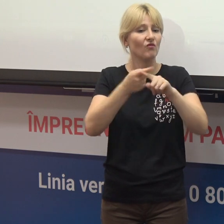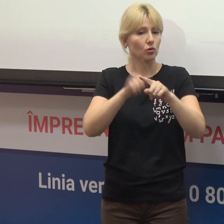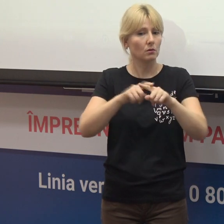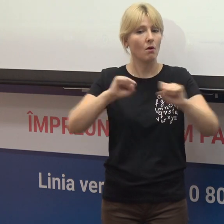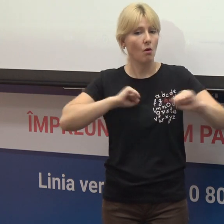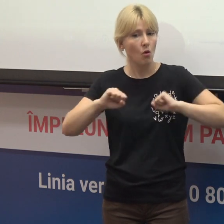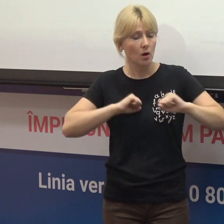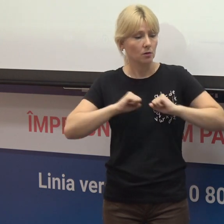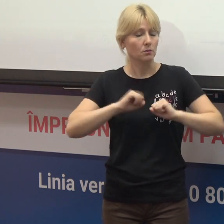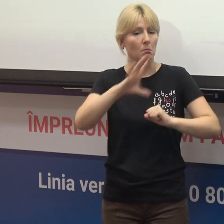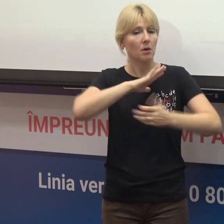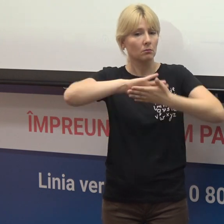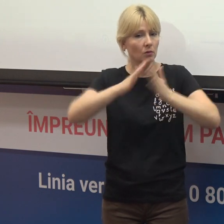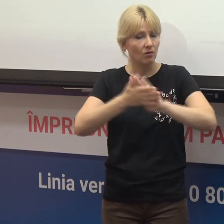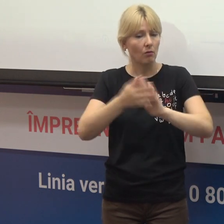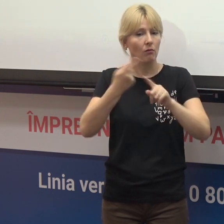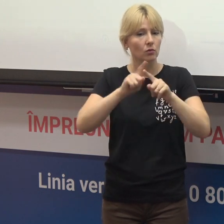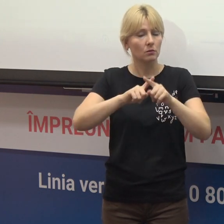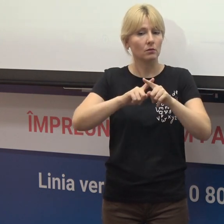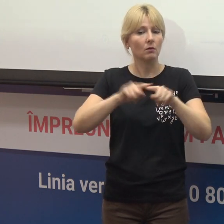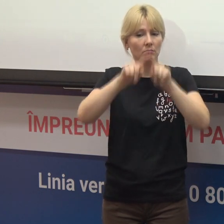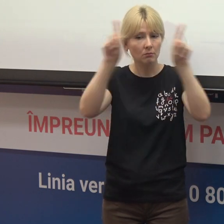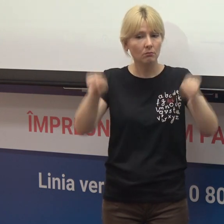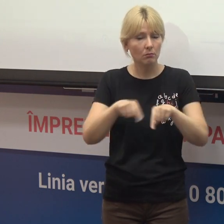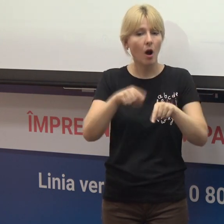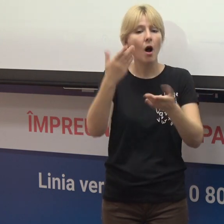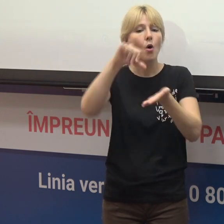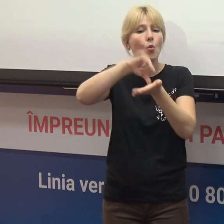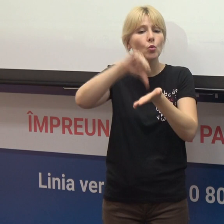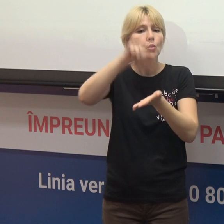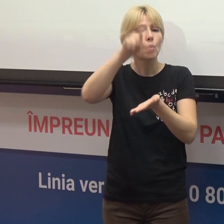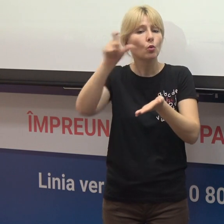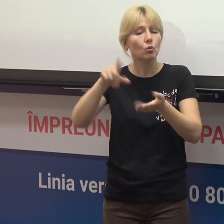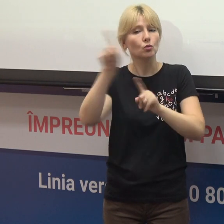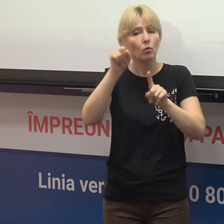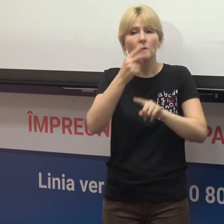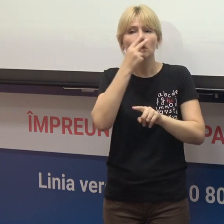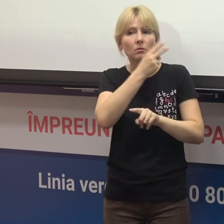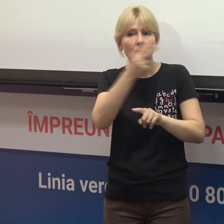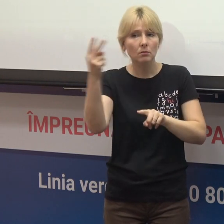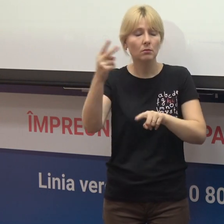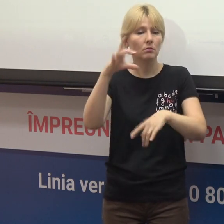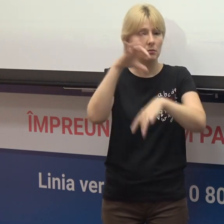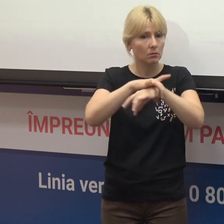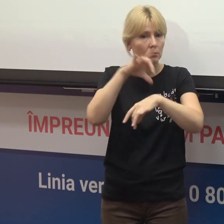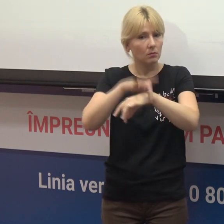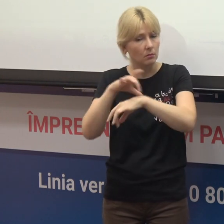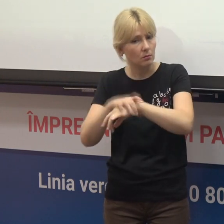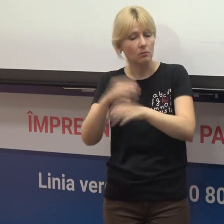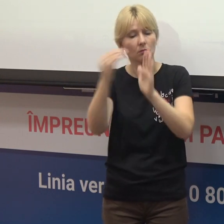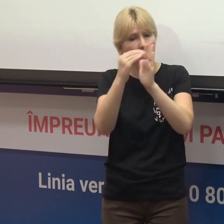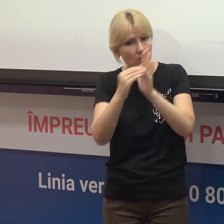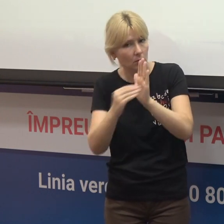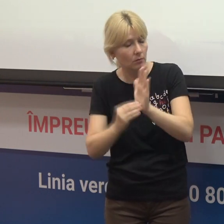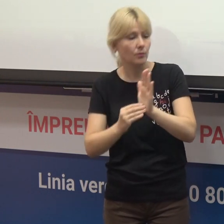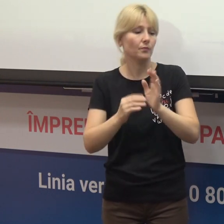organizatorii să întocmească acea listă a participanților cu evidența epidemiologică a ultimilor, conform